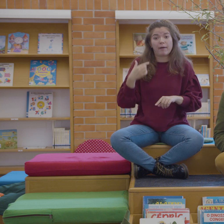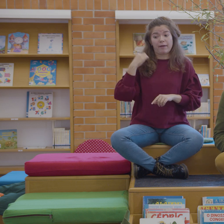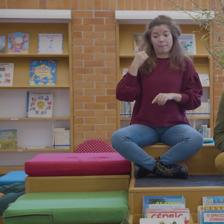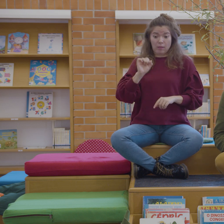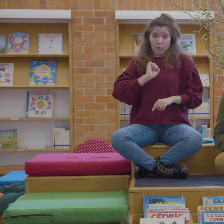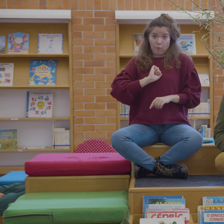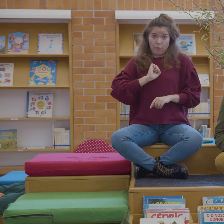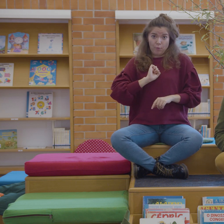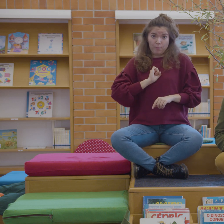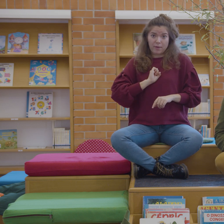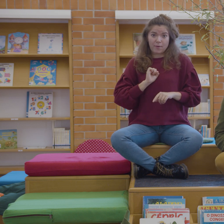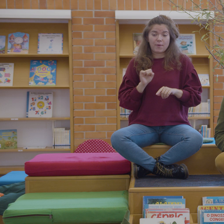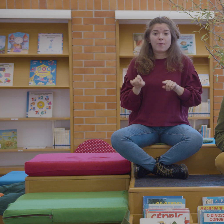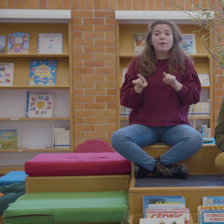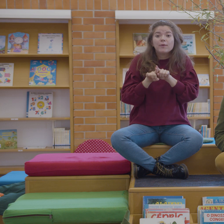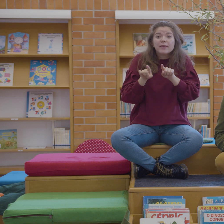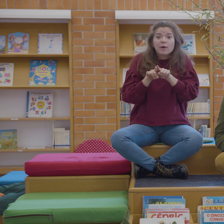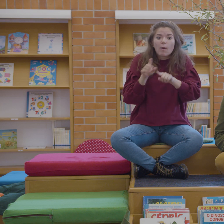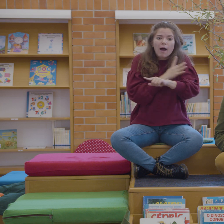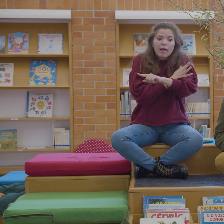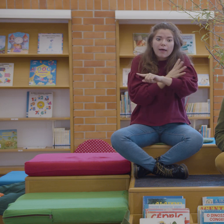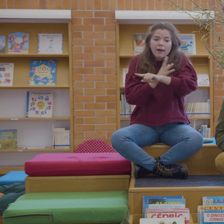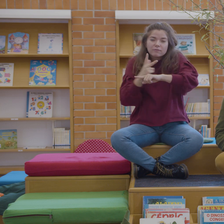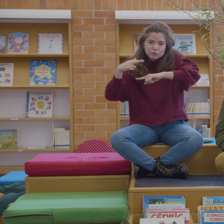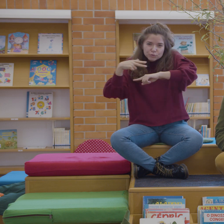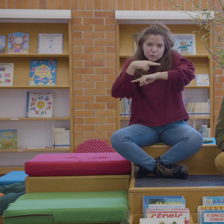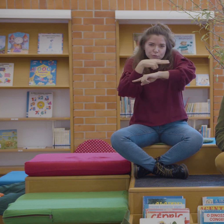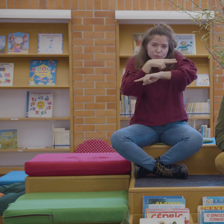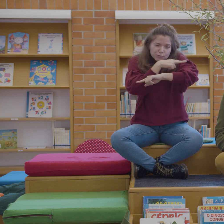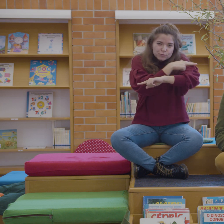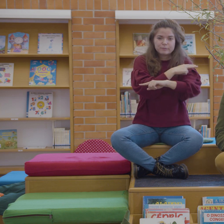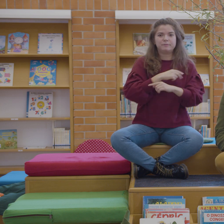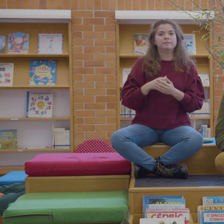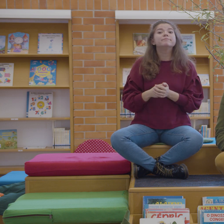meu cabelo é como a erva recém-cortada.